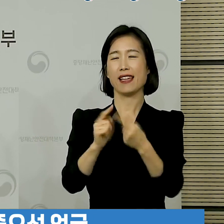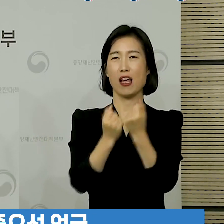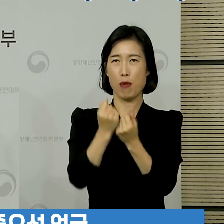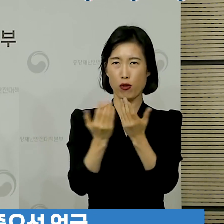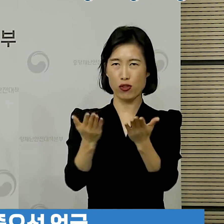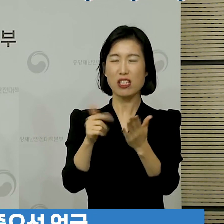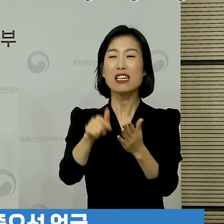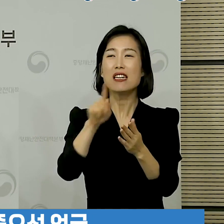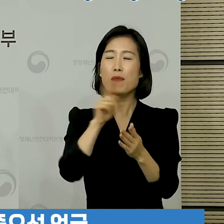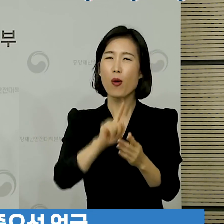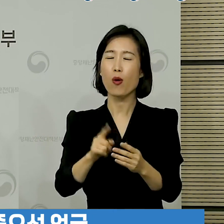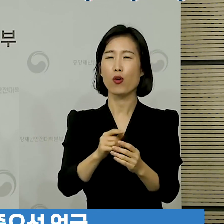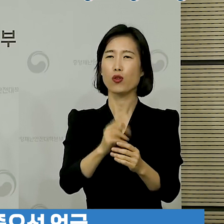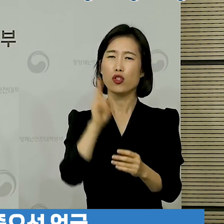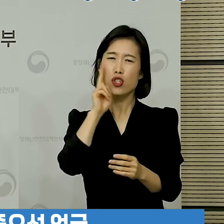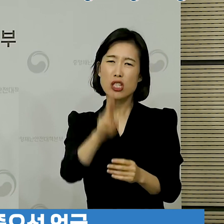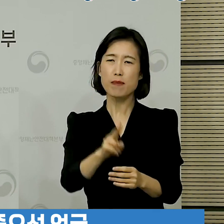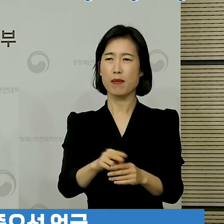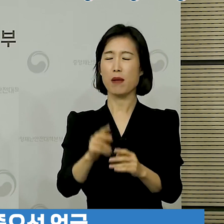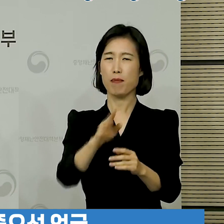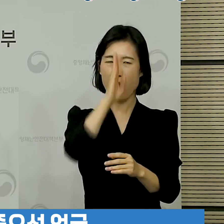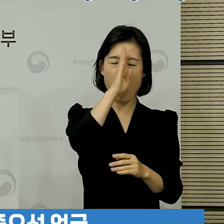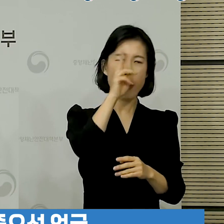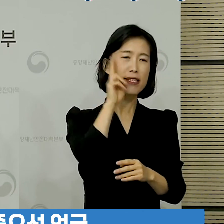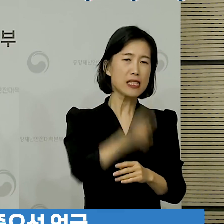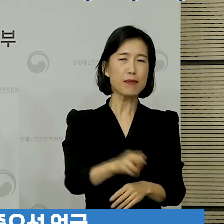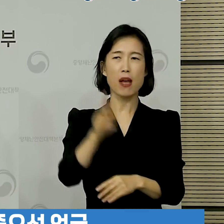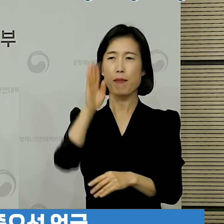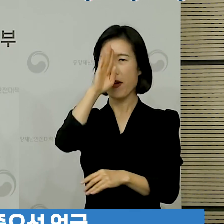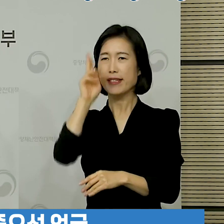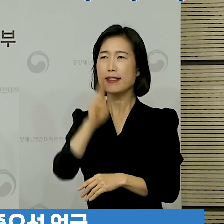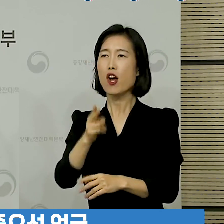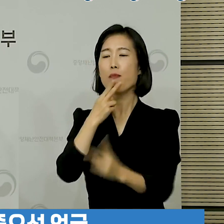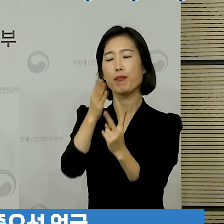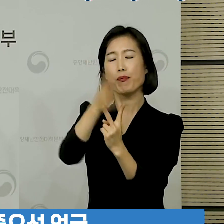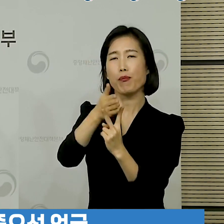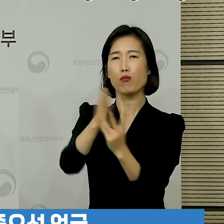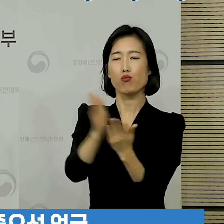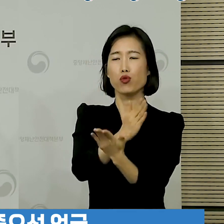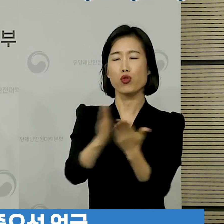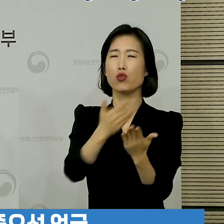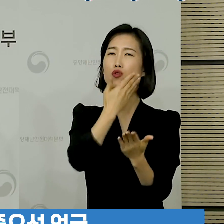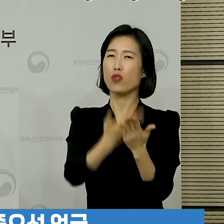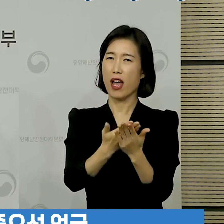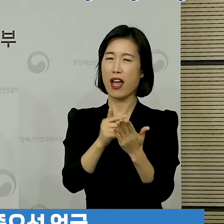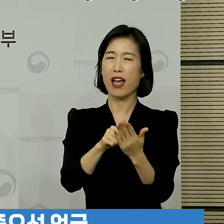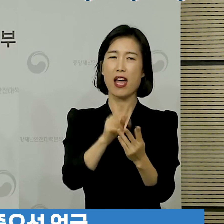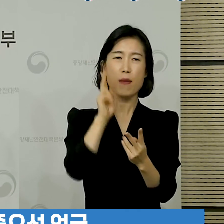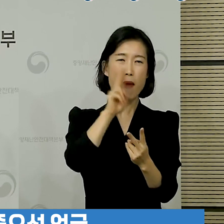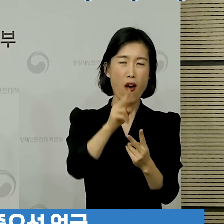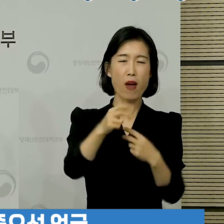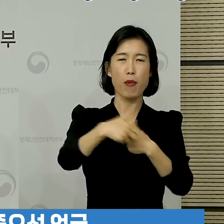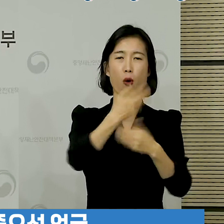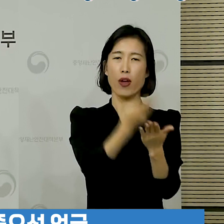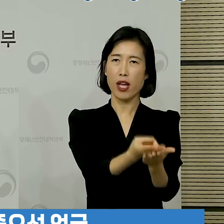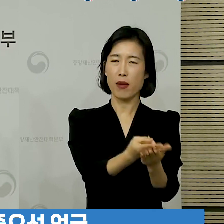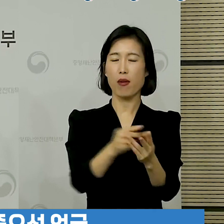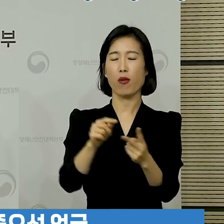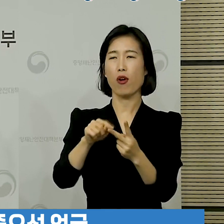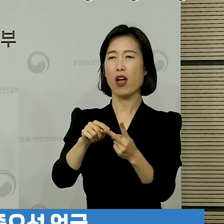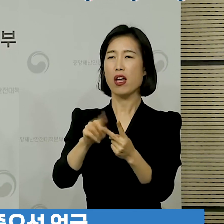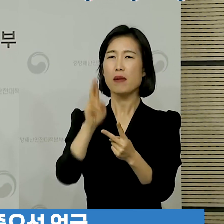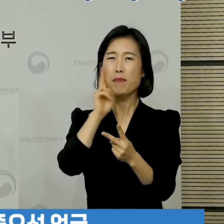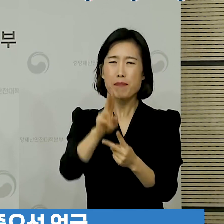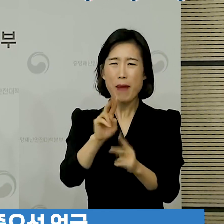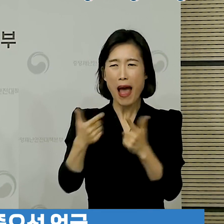따른 분류에 따른 대응이 매우 중요하다. 그래서 경증인 경우는 생활치료센터로 해서 병원의 어떤 부담을